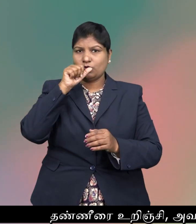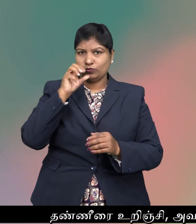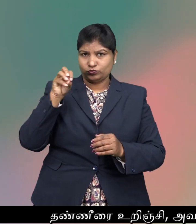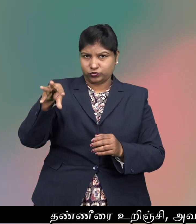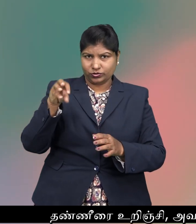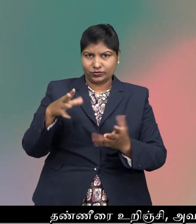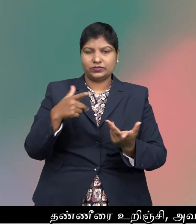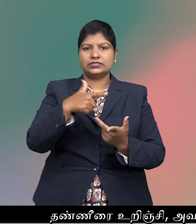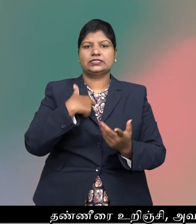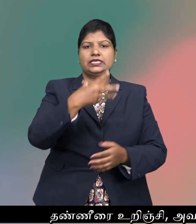நீரை குறைக்கிறது.